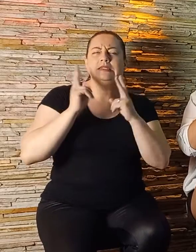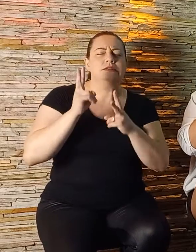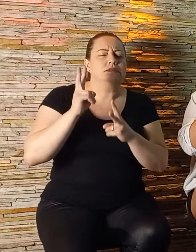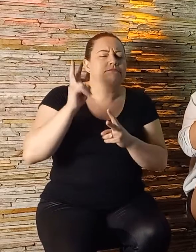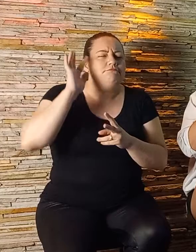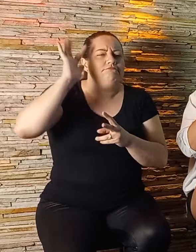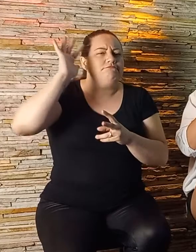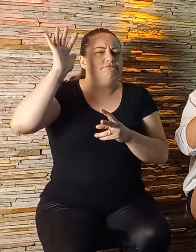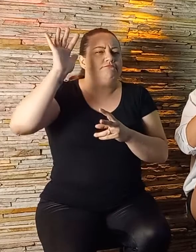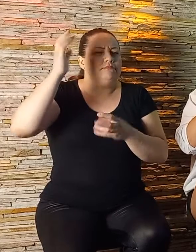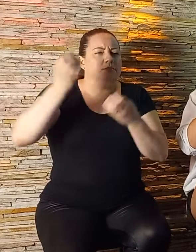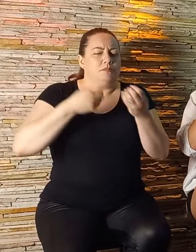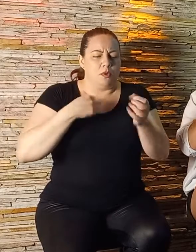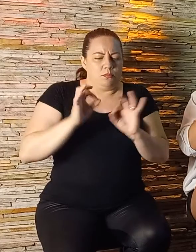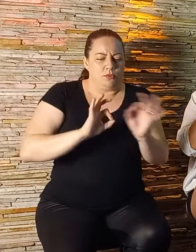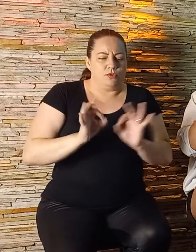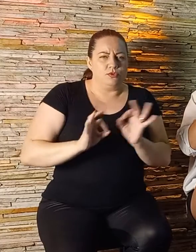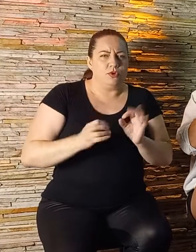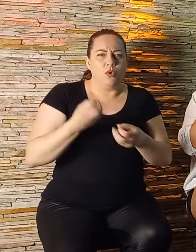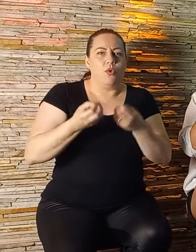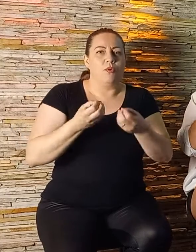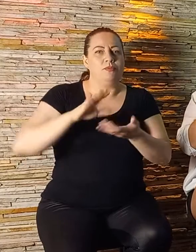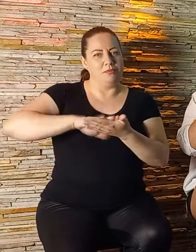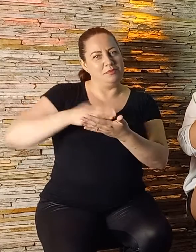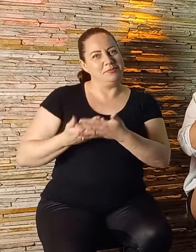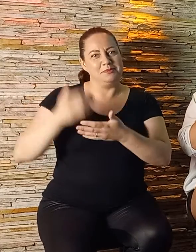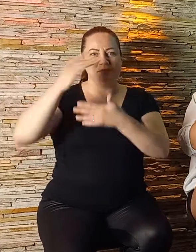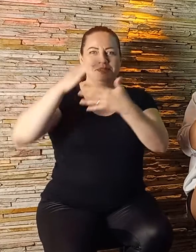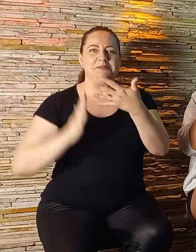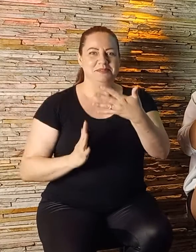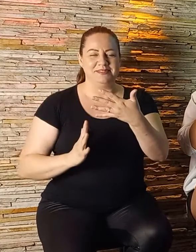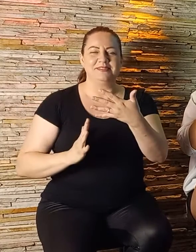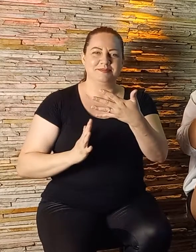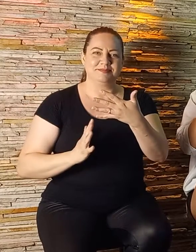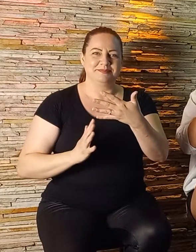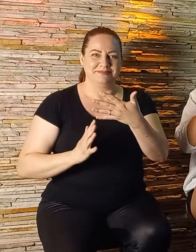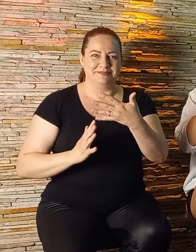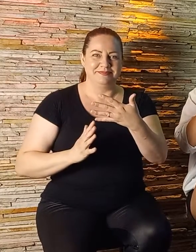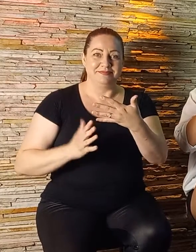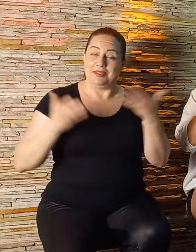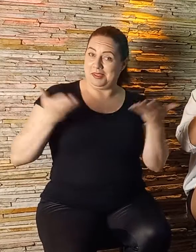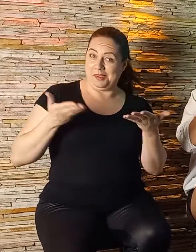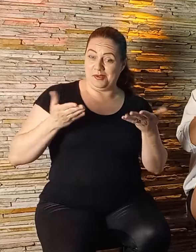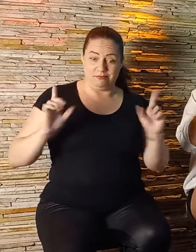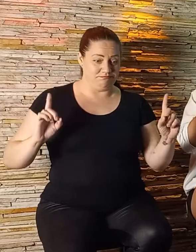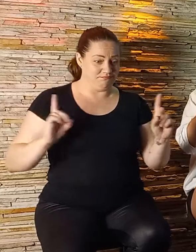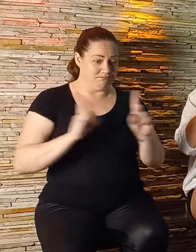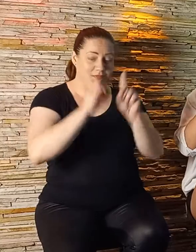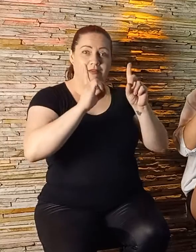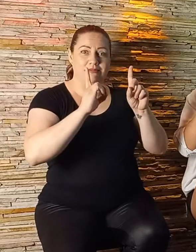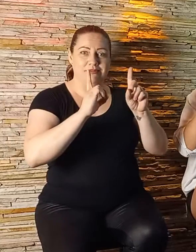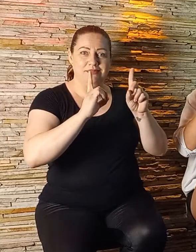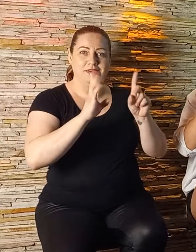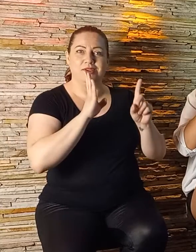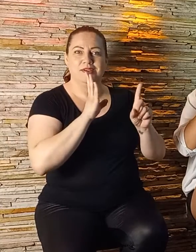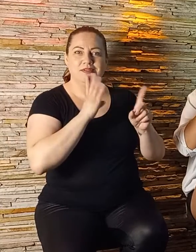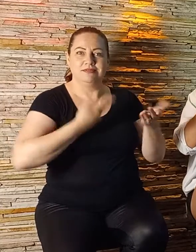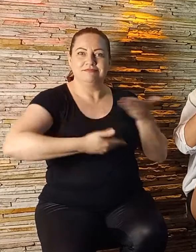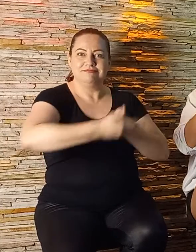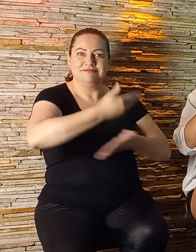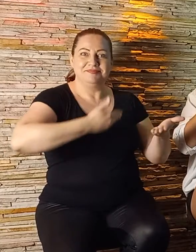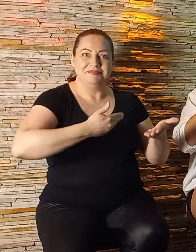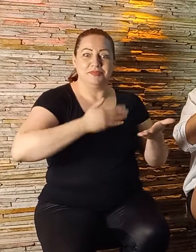tive esse sonho de colocar nos meus projetos comentar bom então casou da gente se conhecer